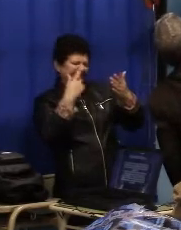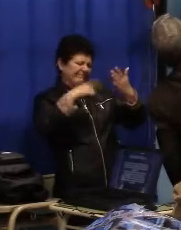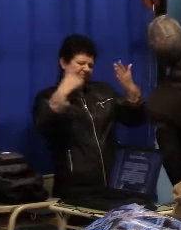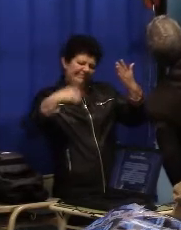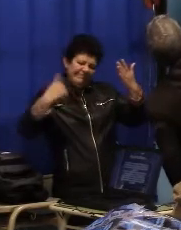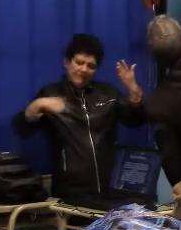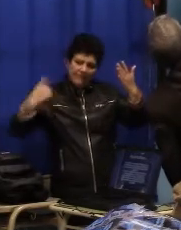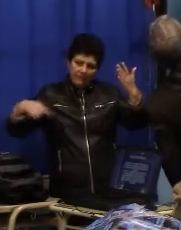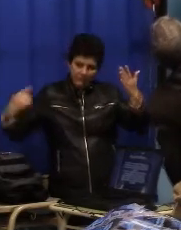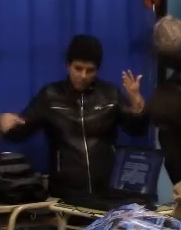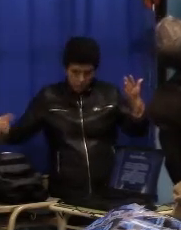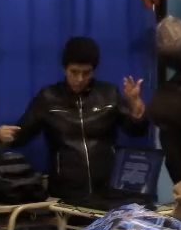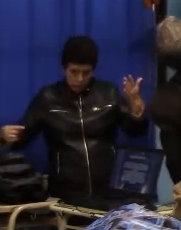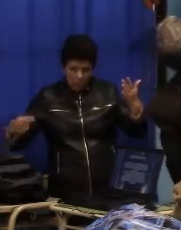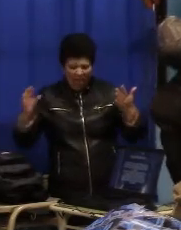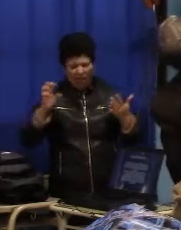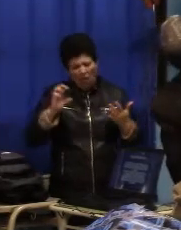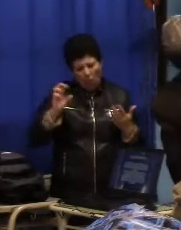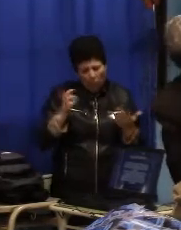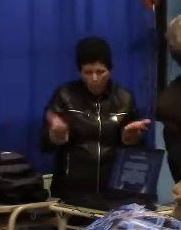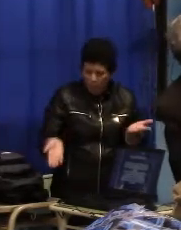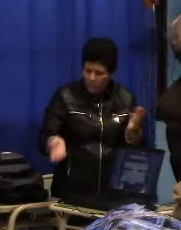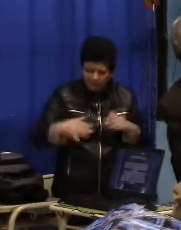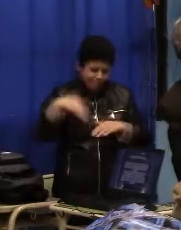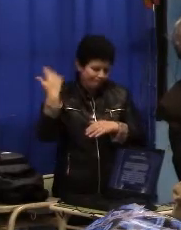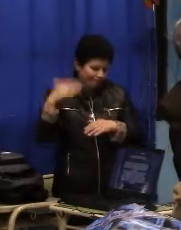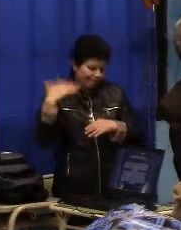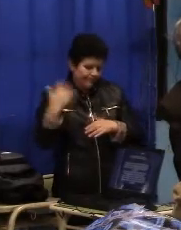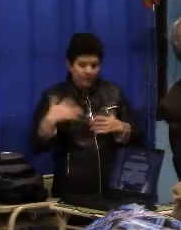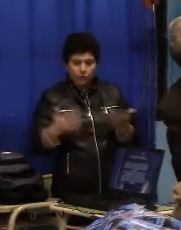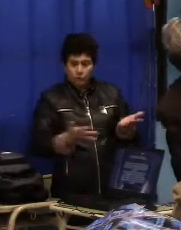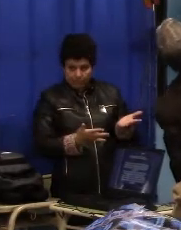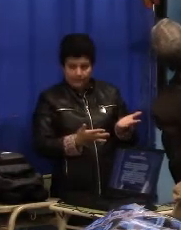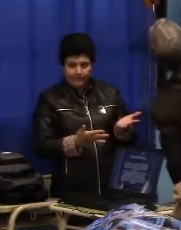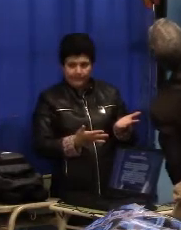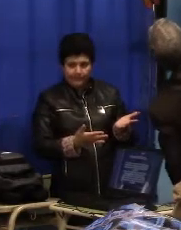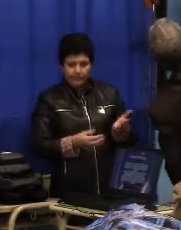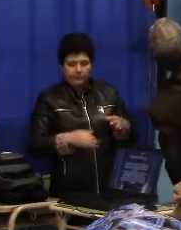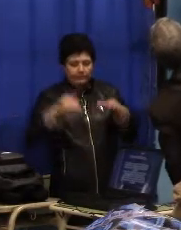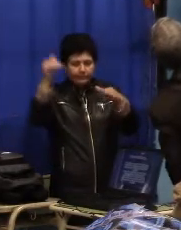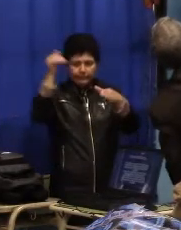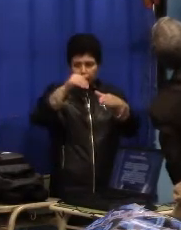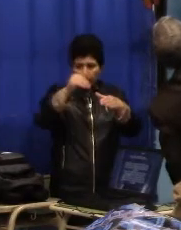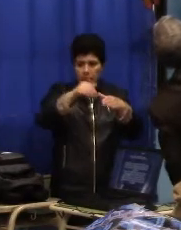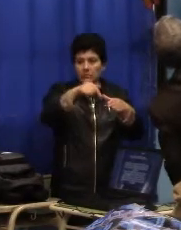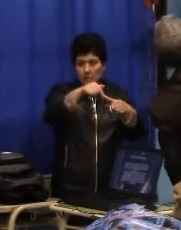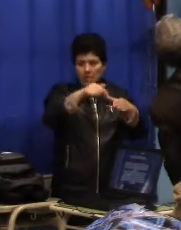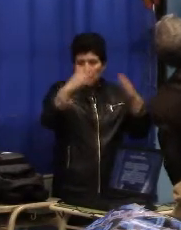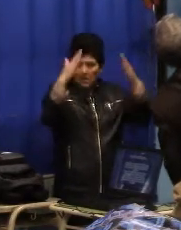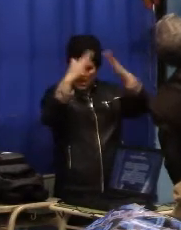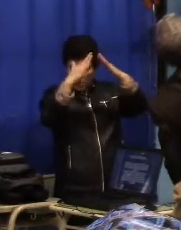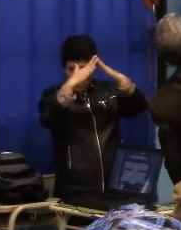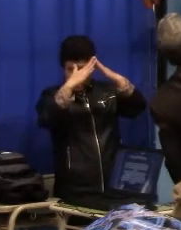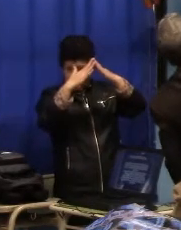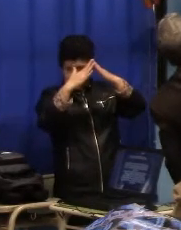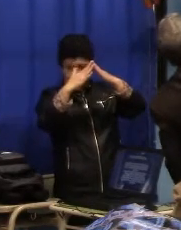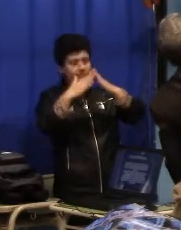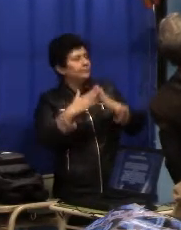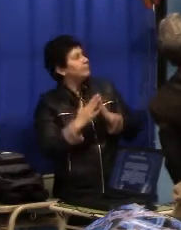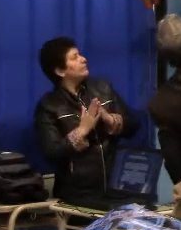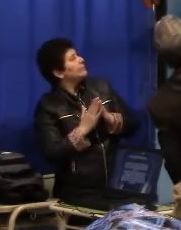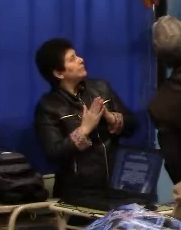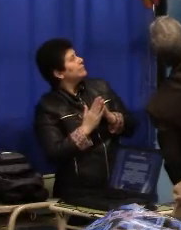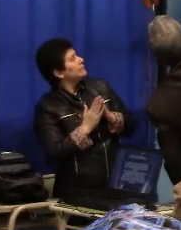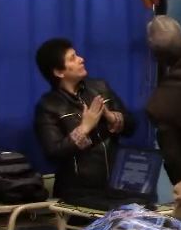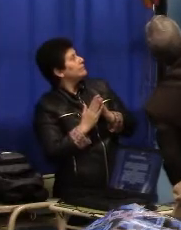ungüentos, preciosos, toda la casa, todo lo que se hallaba en sus tesoros. No hubo cosa en su